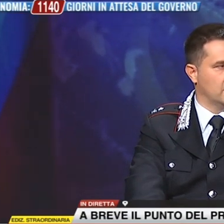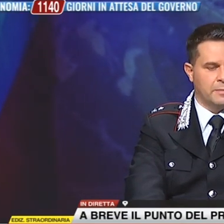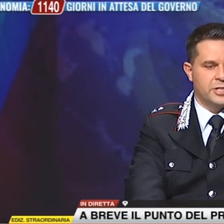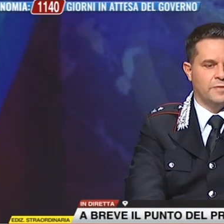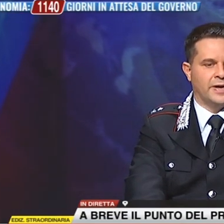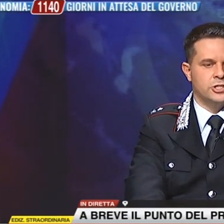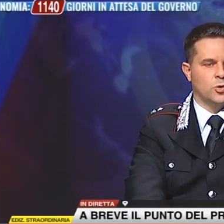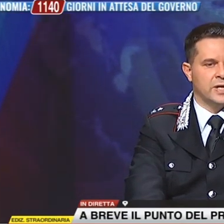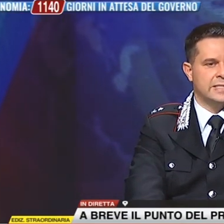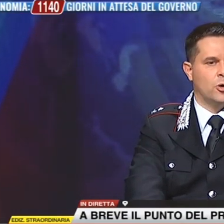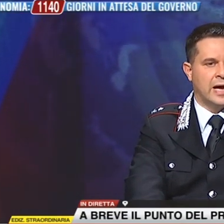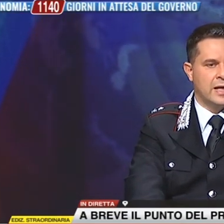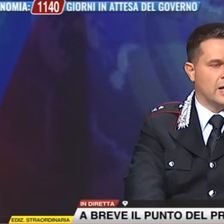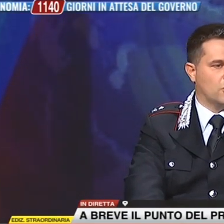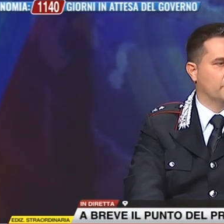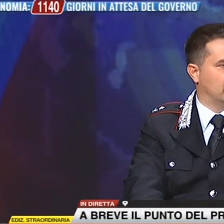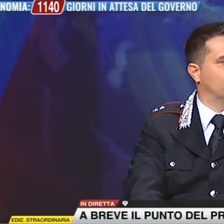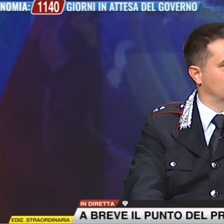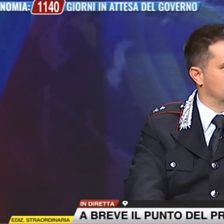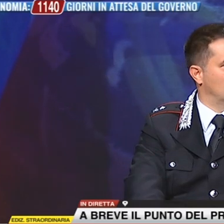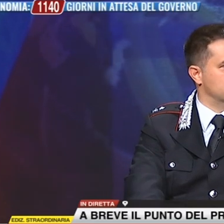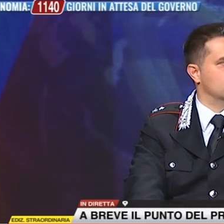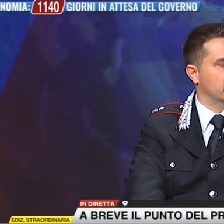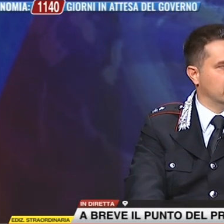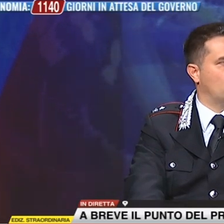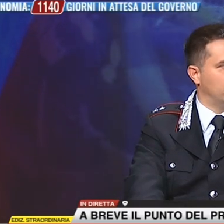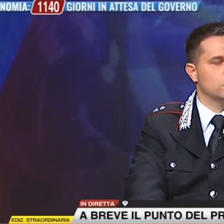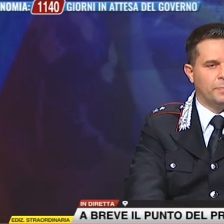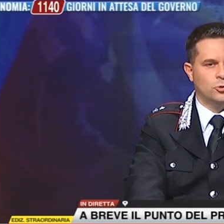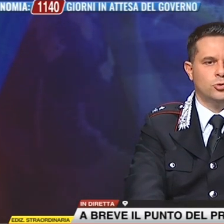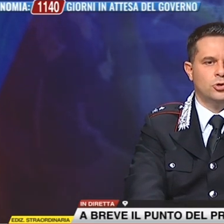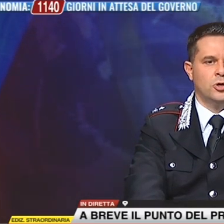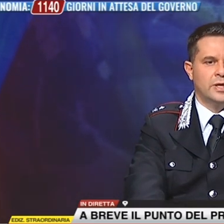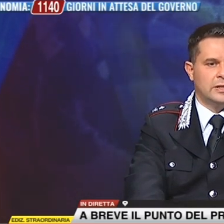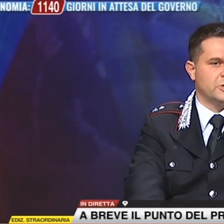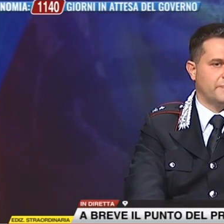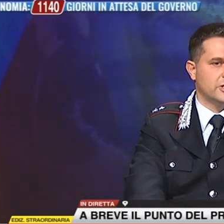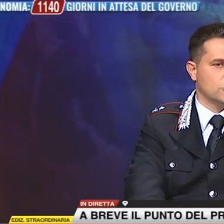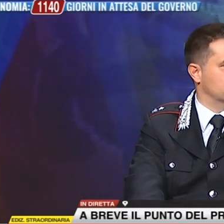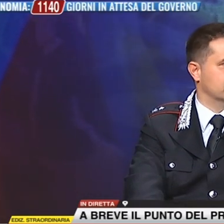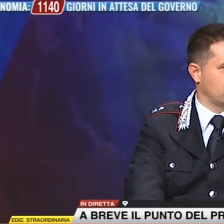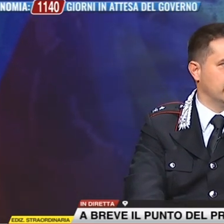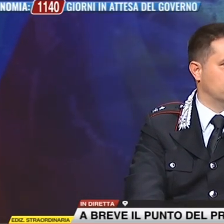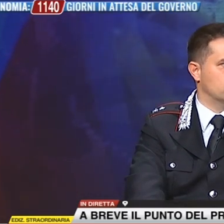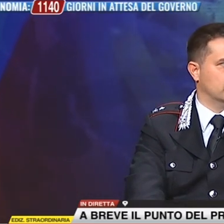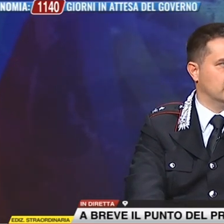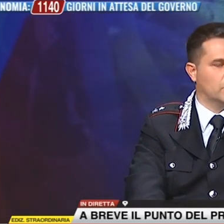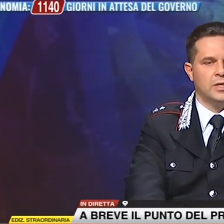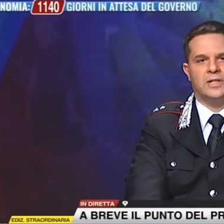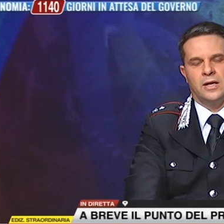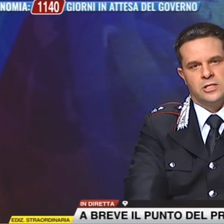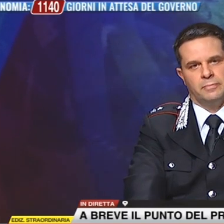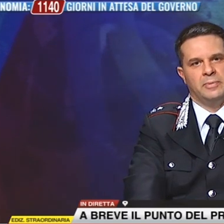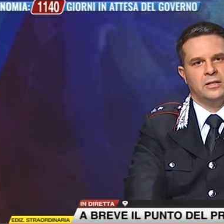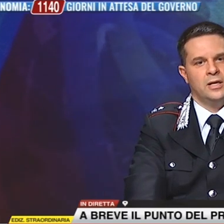di preservare la sicurezza. Ora, come fronte sicurezza c'è anche quella e soprattutto di preservare la sicurezza sanitaria dei cittadini,